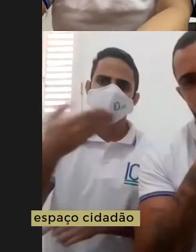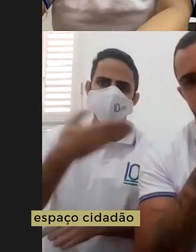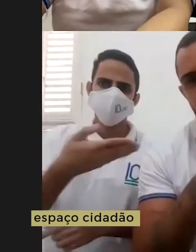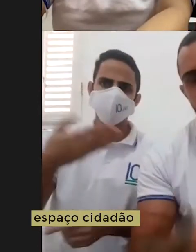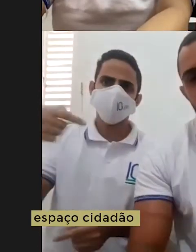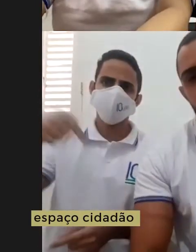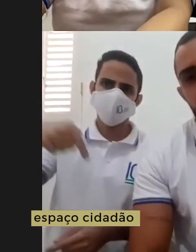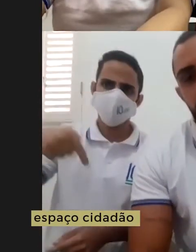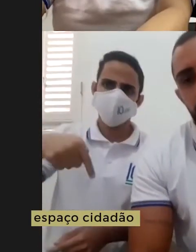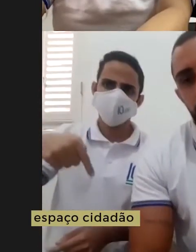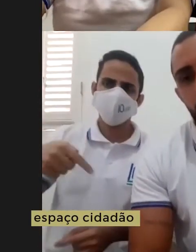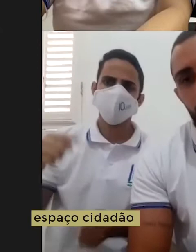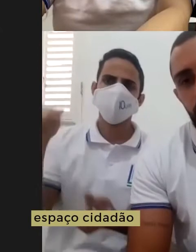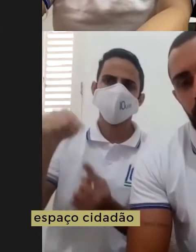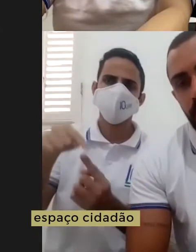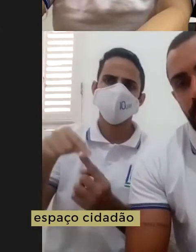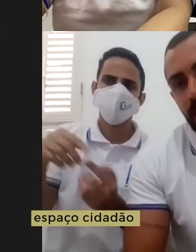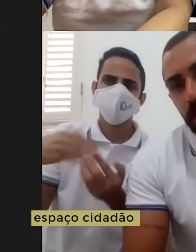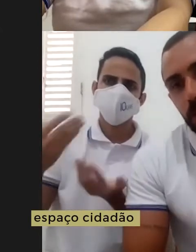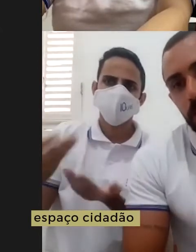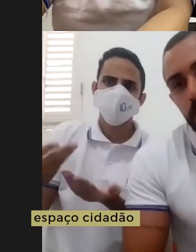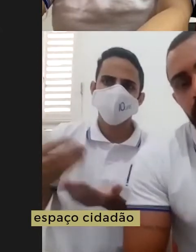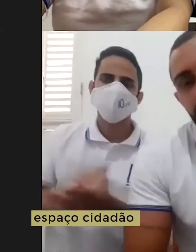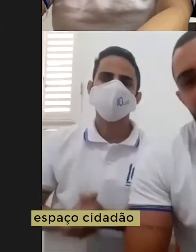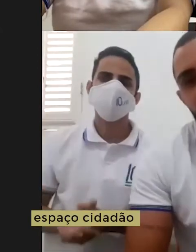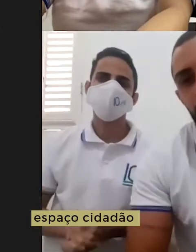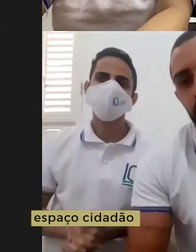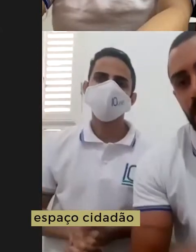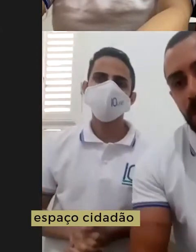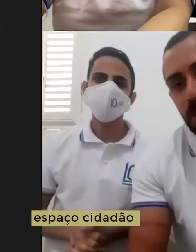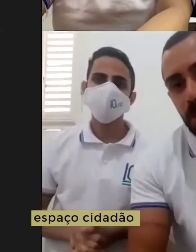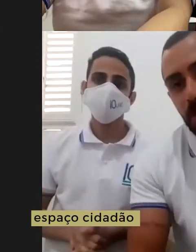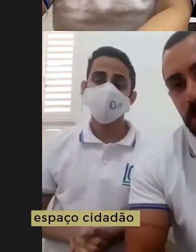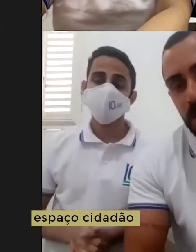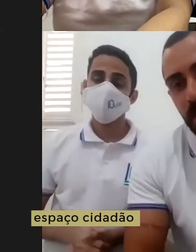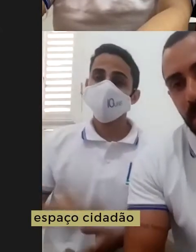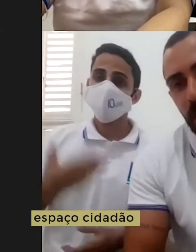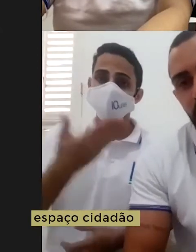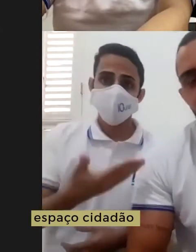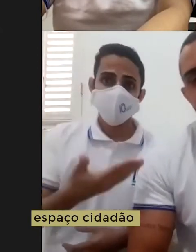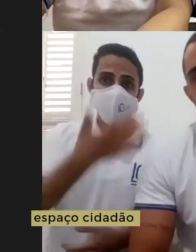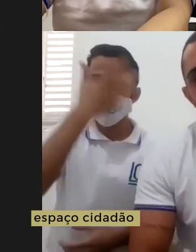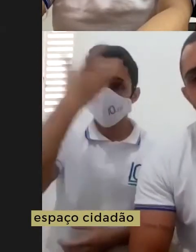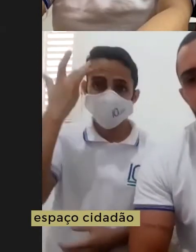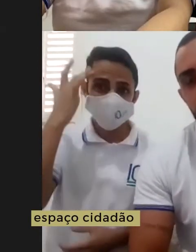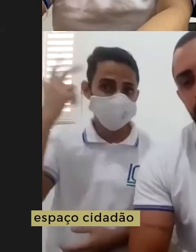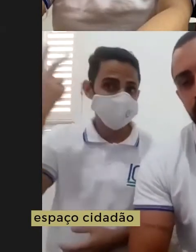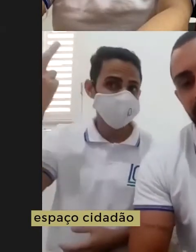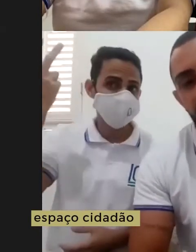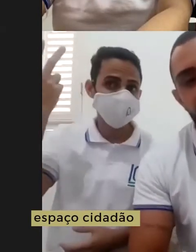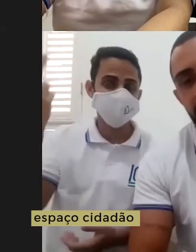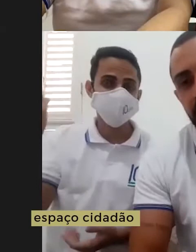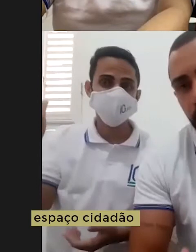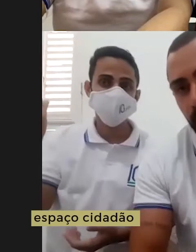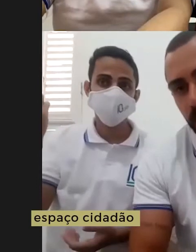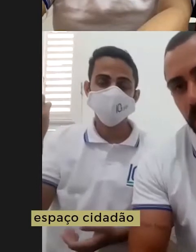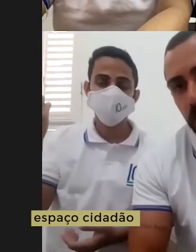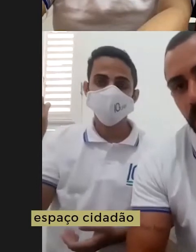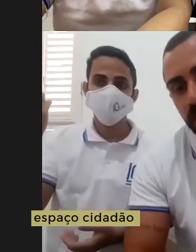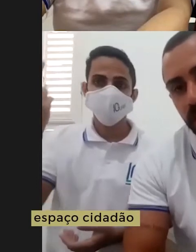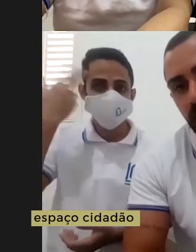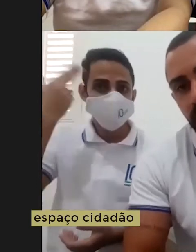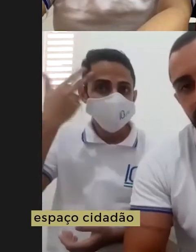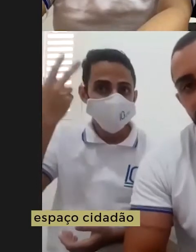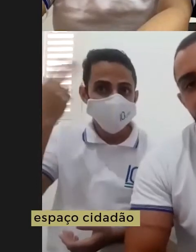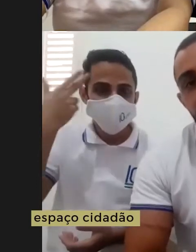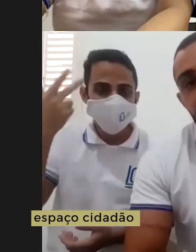Rodrigo. Bom, Robson, eu, como todas as pessoas próximas a mim me conhecem, eu sou natalense apaixonado por